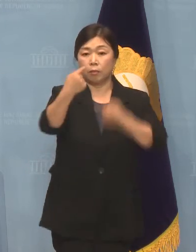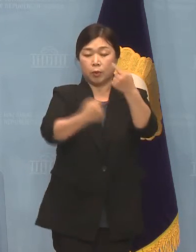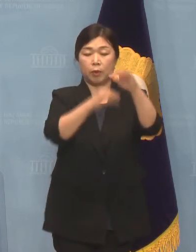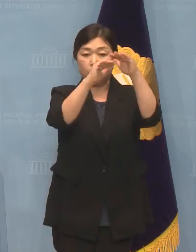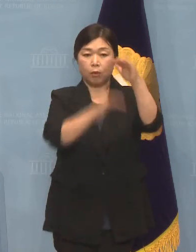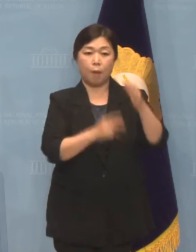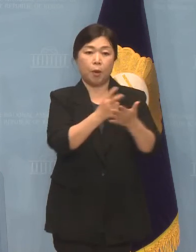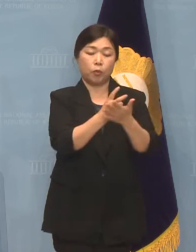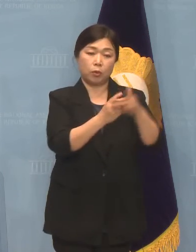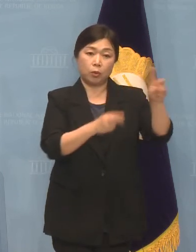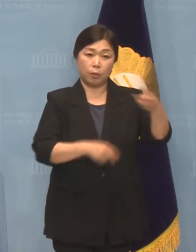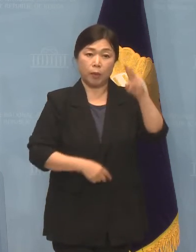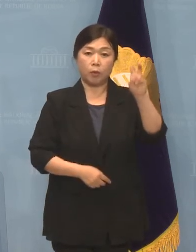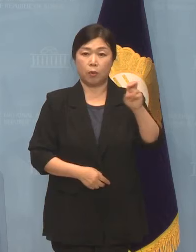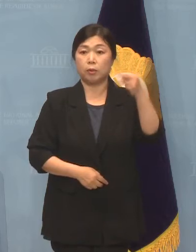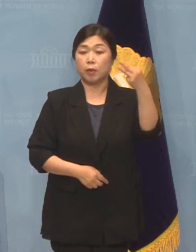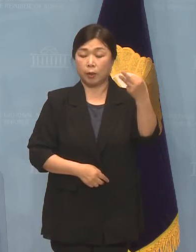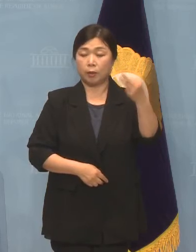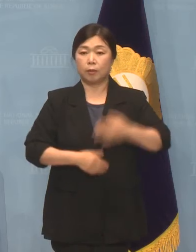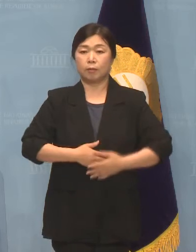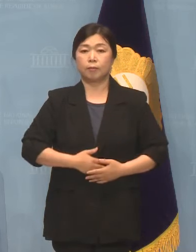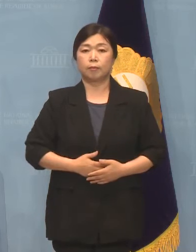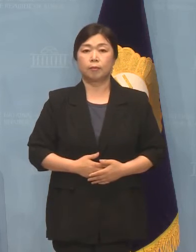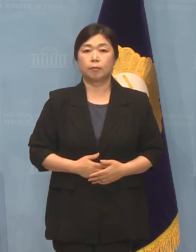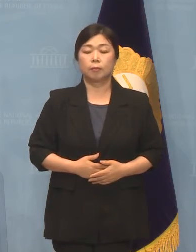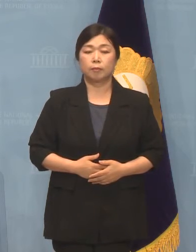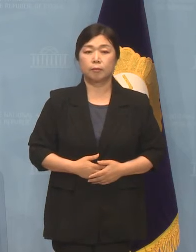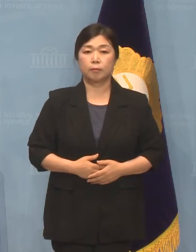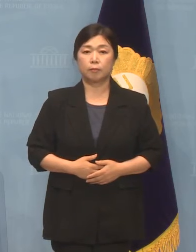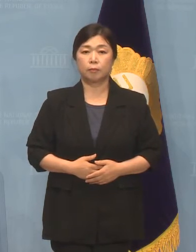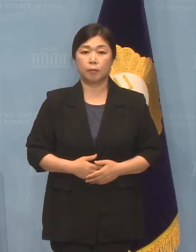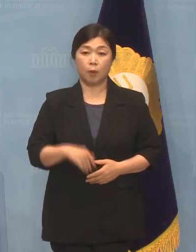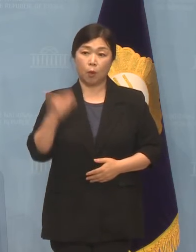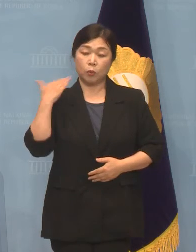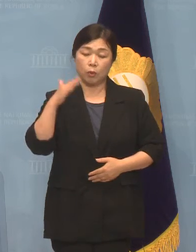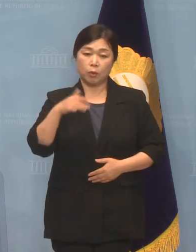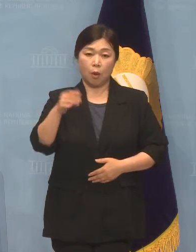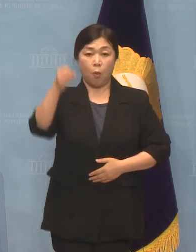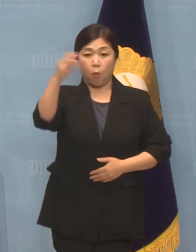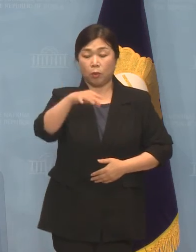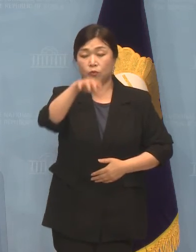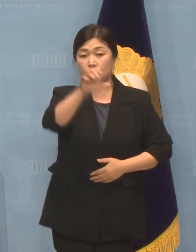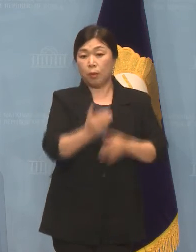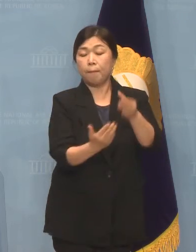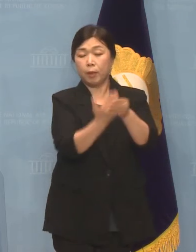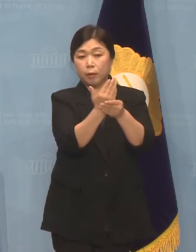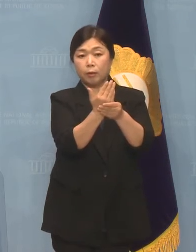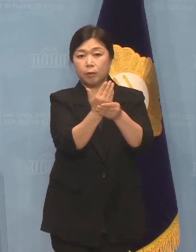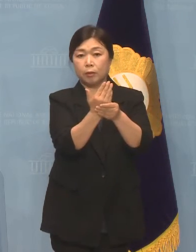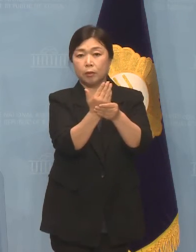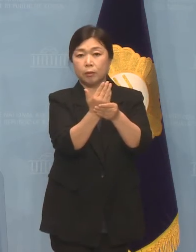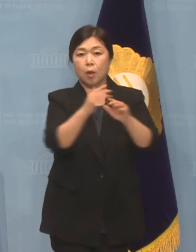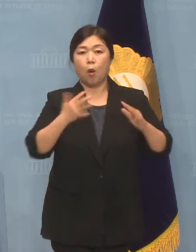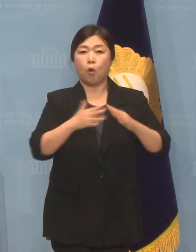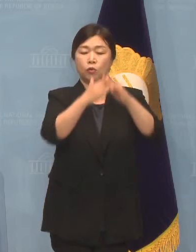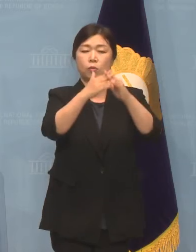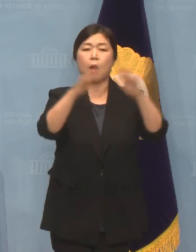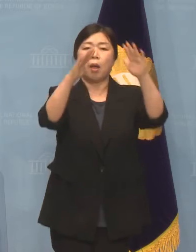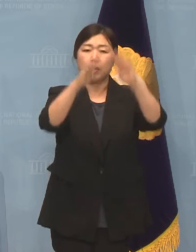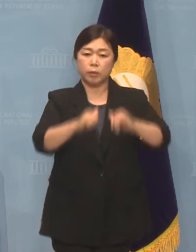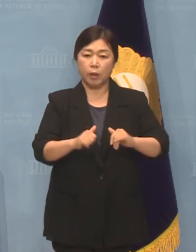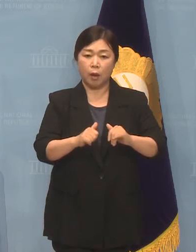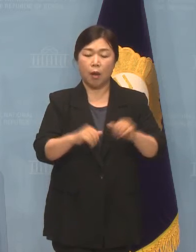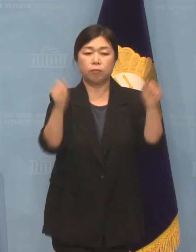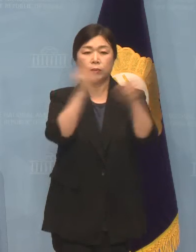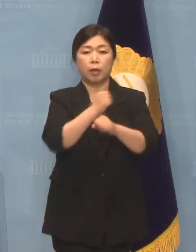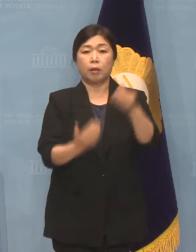의안은 법률안 213건입니다. 먼저 최근 광주에서 발생했던 건축물 해체,